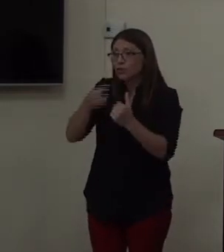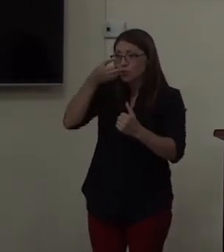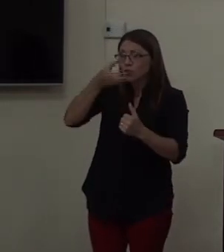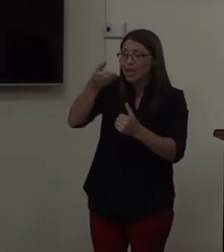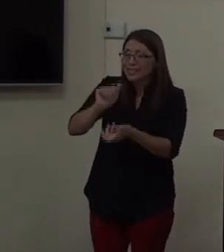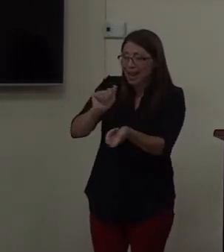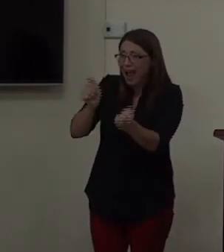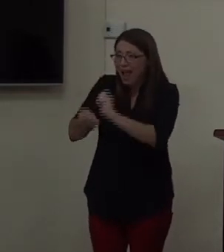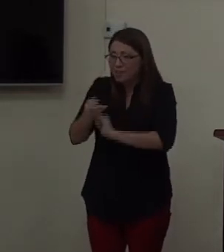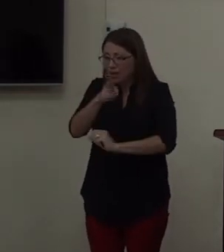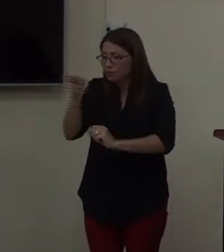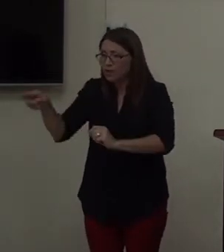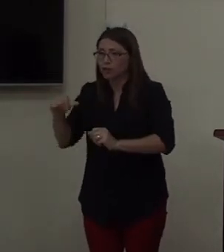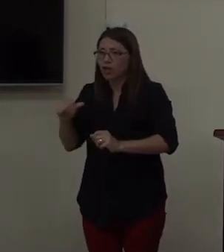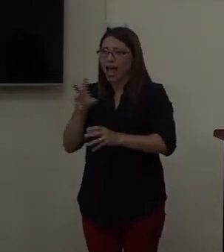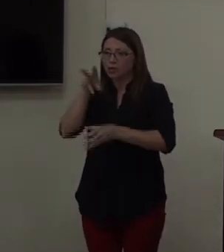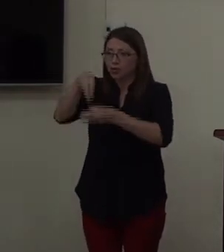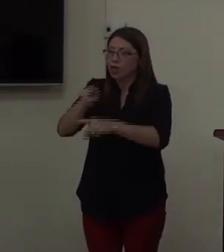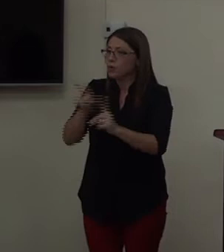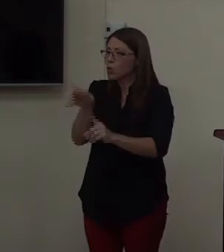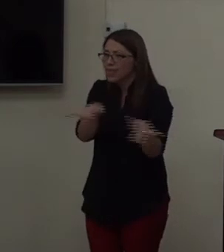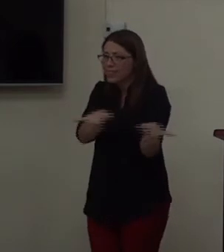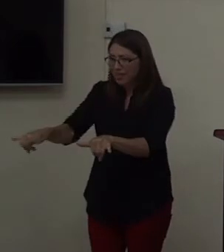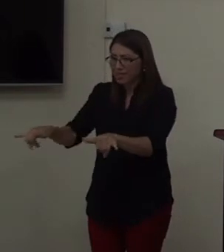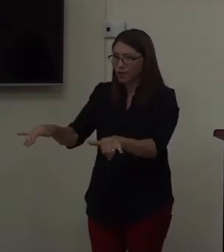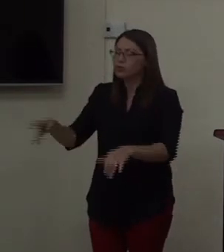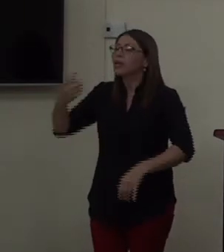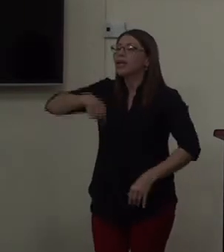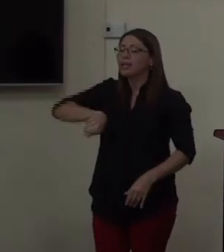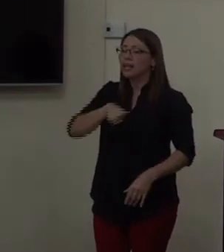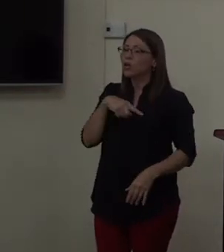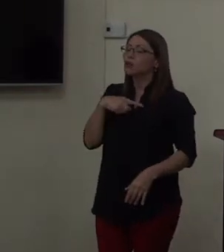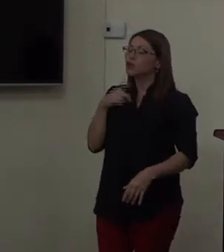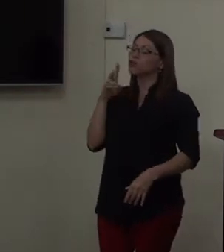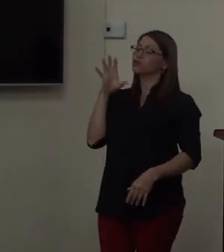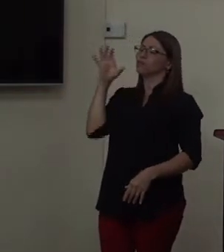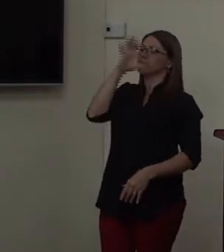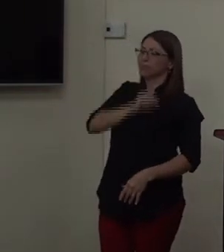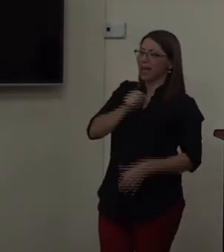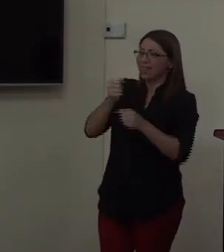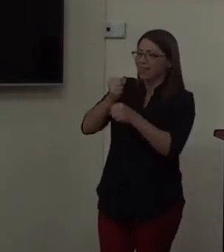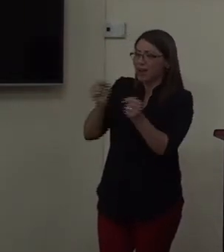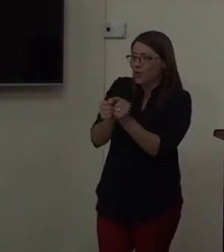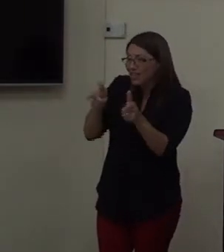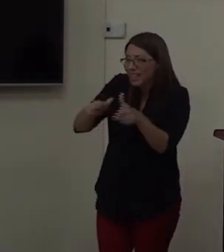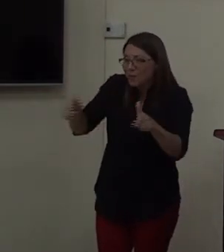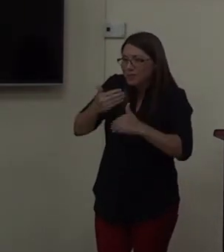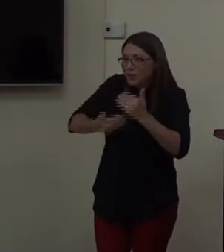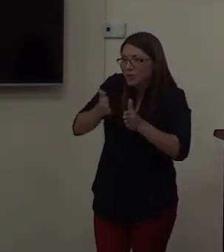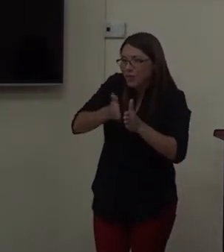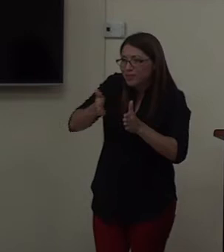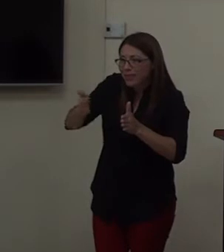no idénticos. ¿Qué es lo que nosotros, de verdad, nos encontramos al trabajar con estas lenguas en proceso de desplazamiento?